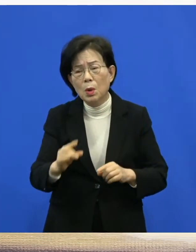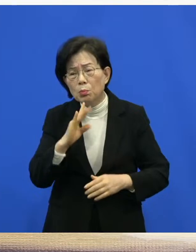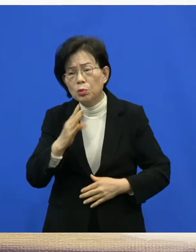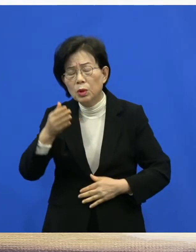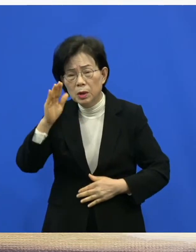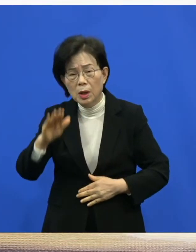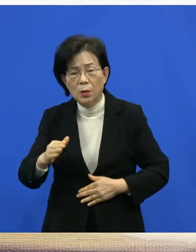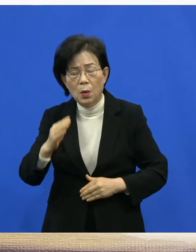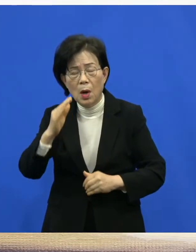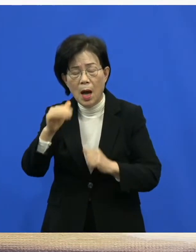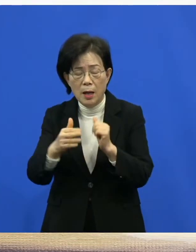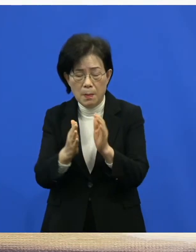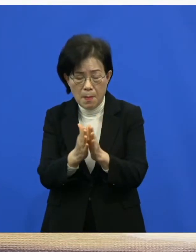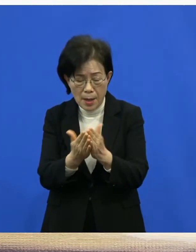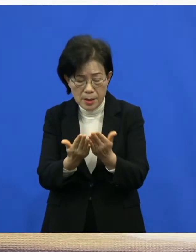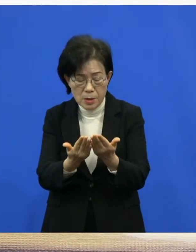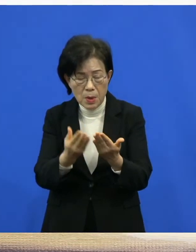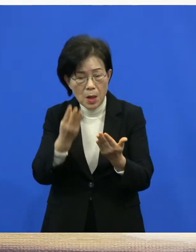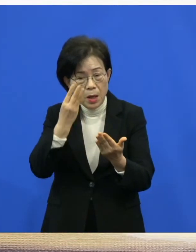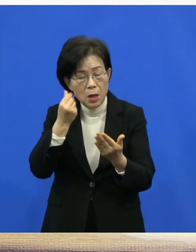말합니다.